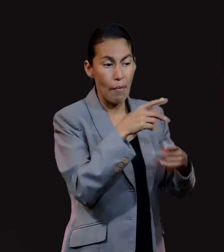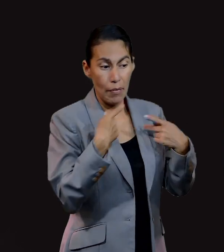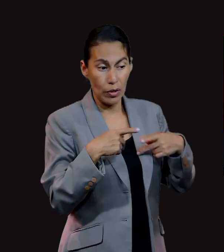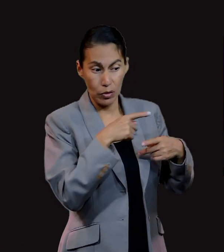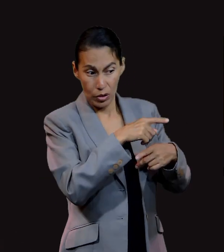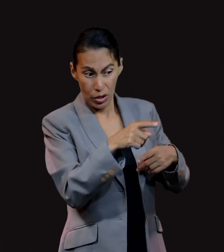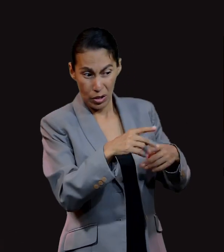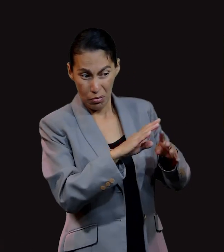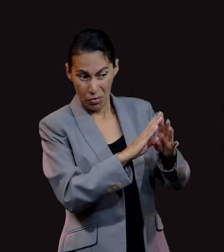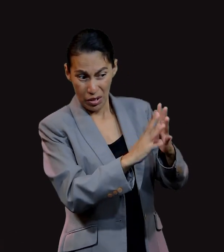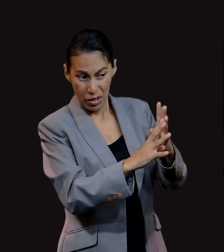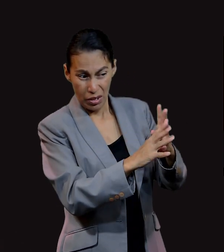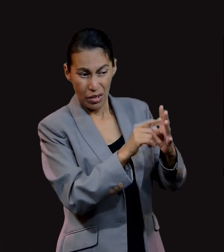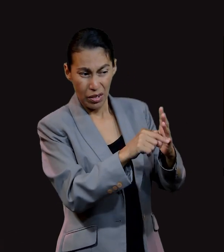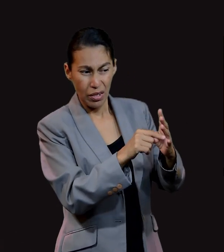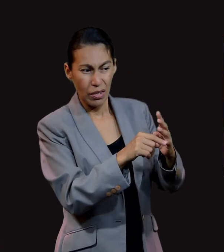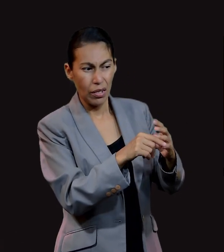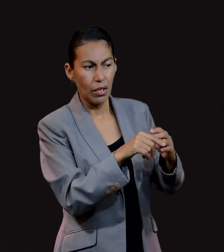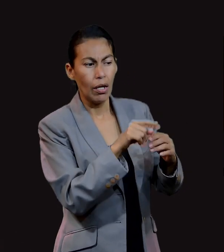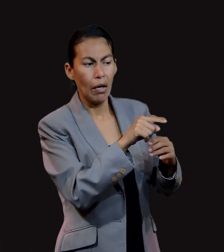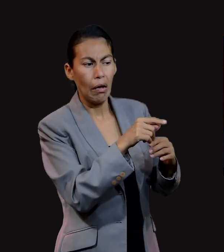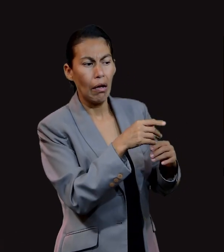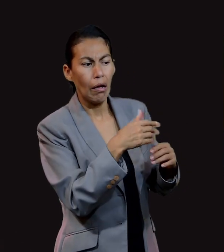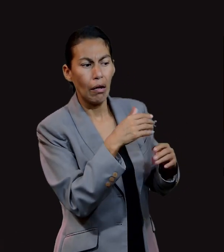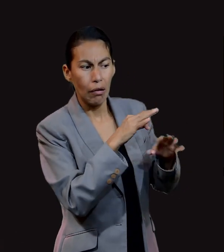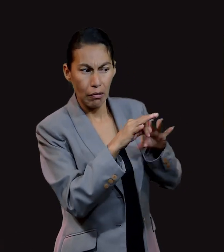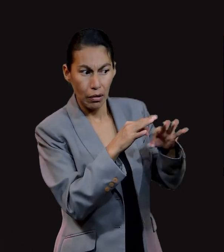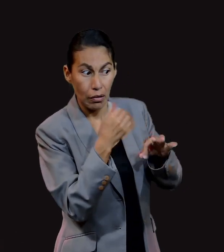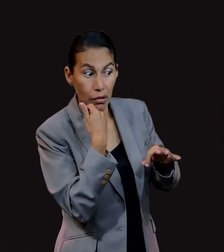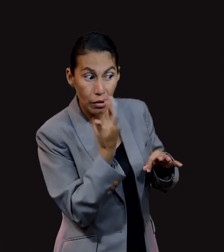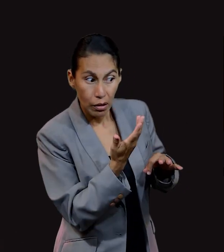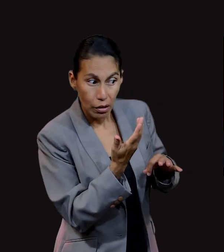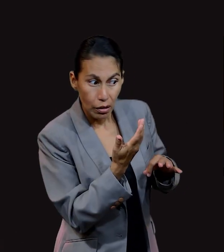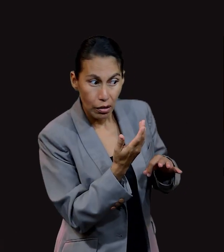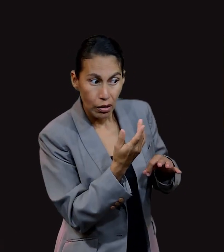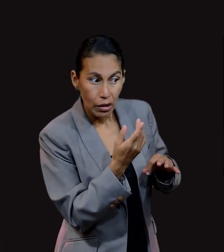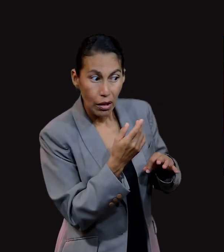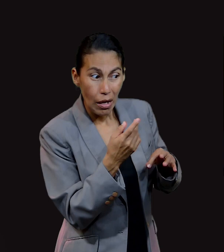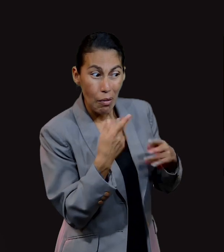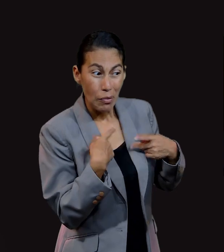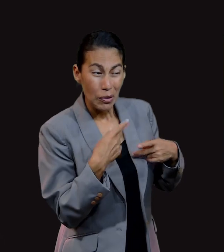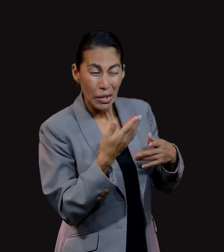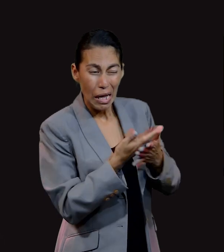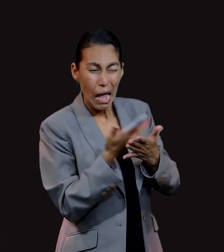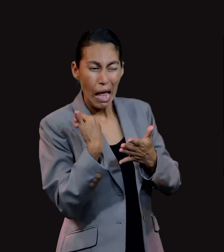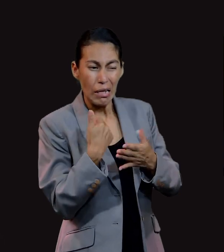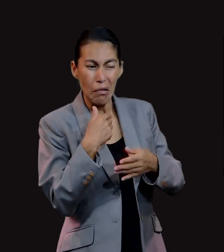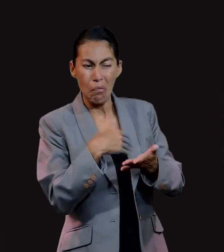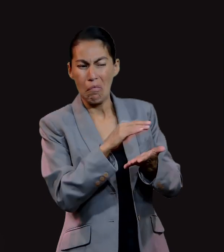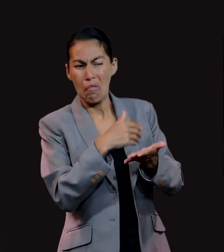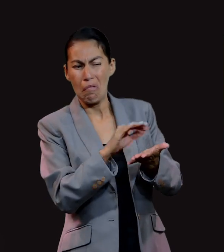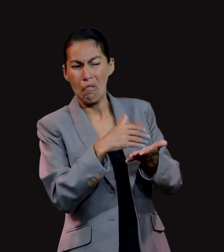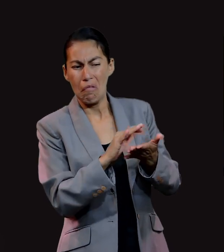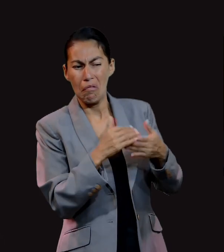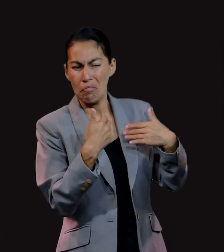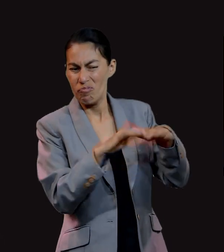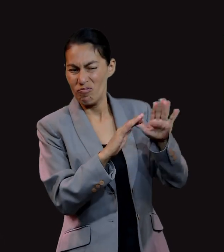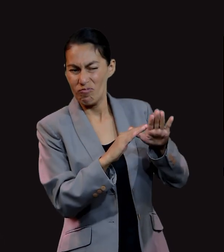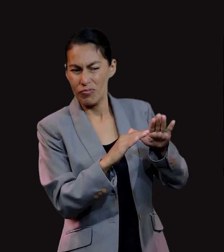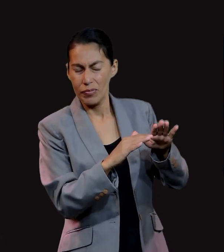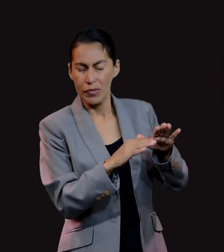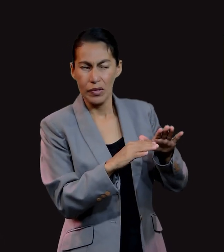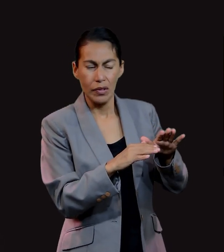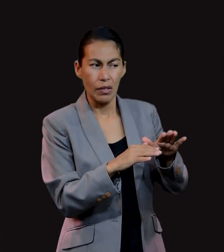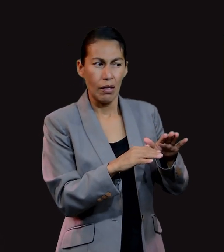fui donde ellos y le dije ¿quieren trabajar? y y entonces el que me había dicho me había corrido